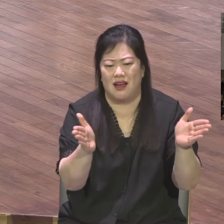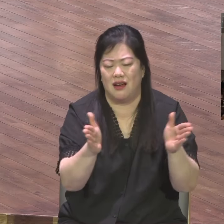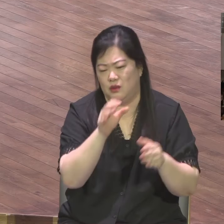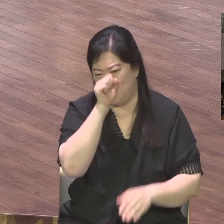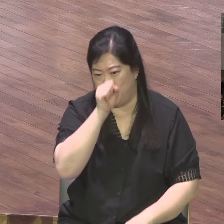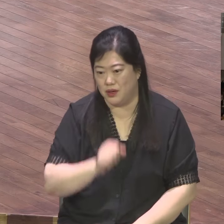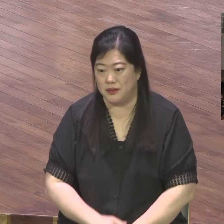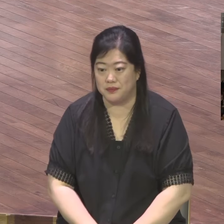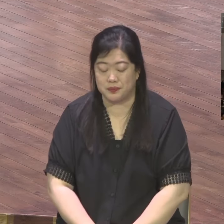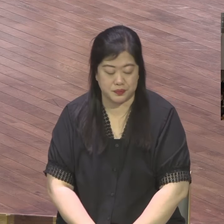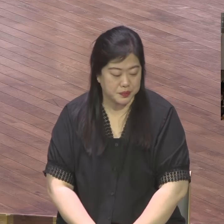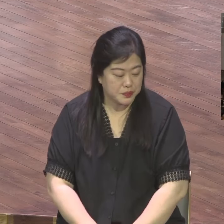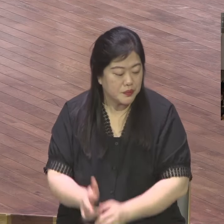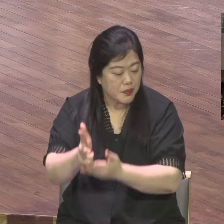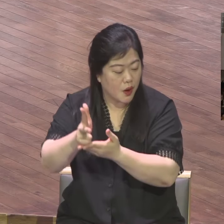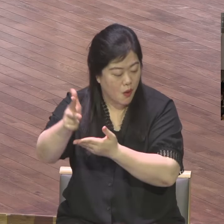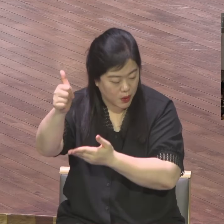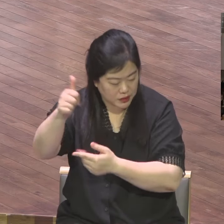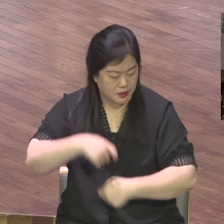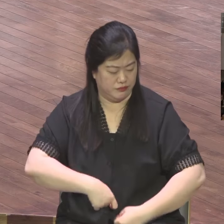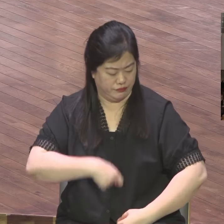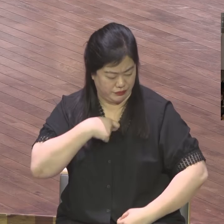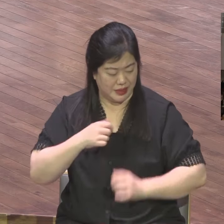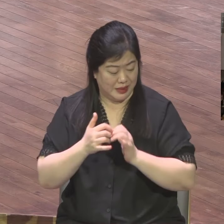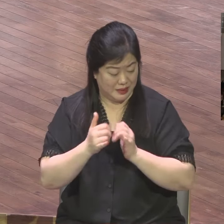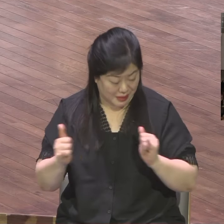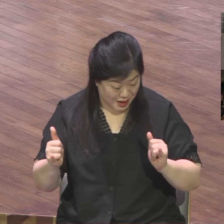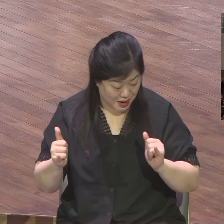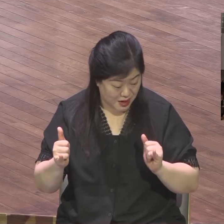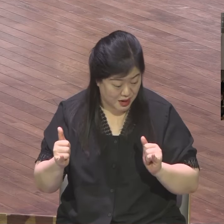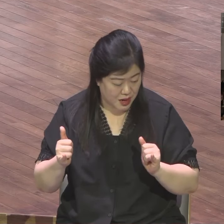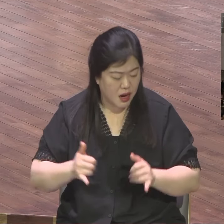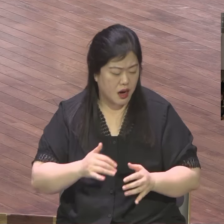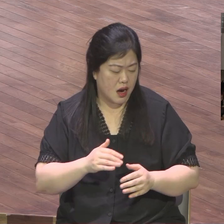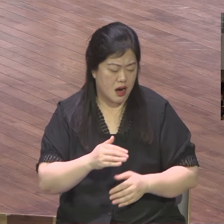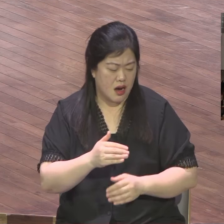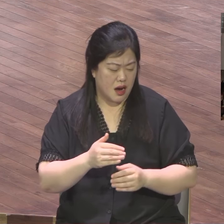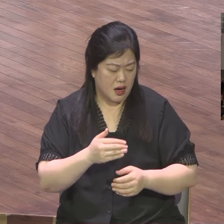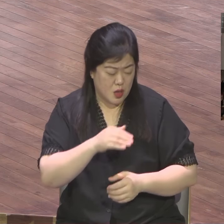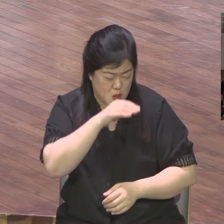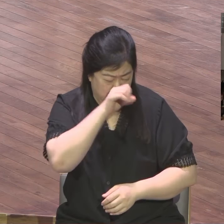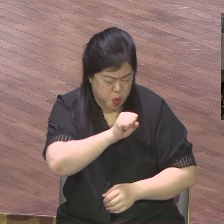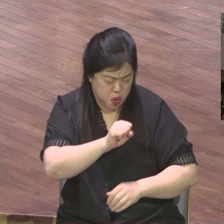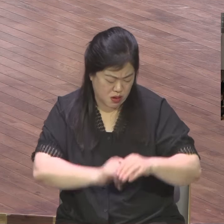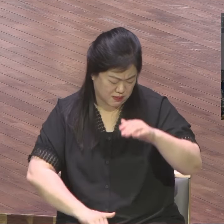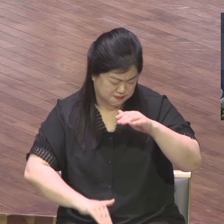주시며 정직하게 행하는 자에게 좋은 것을 아끼지 아니할 것임이라.